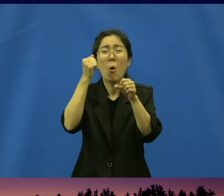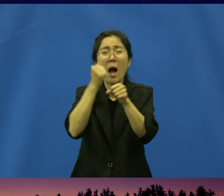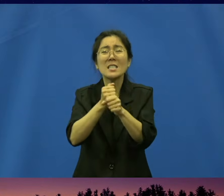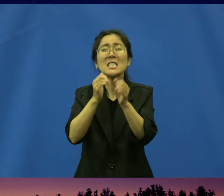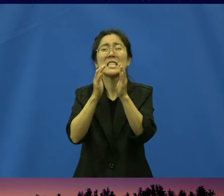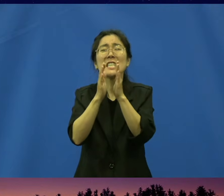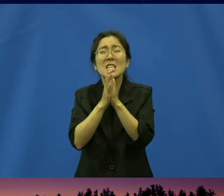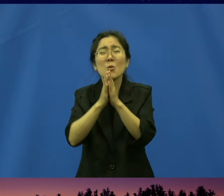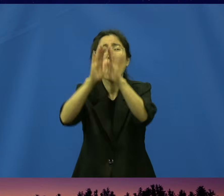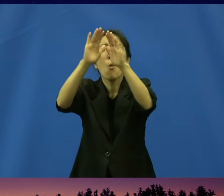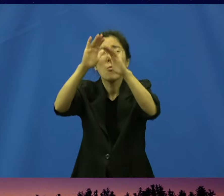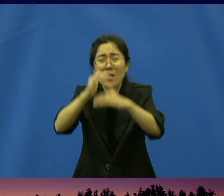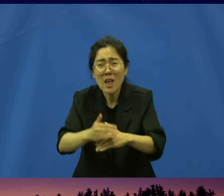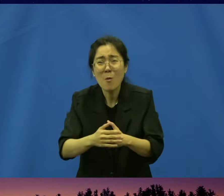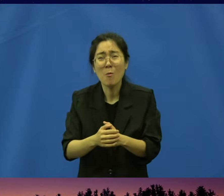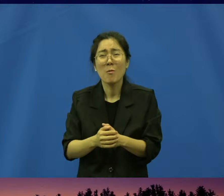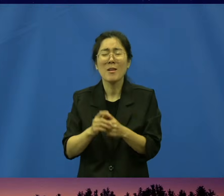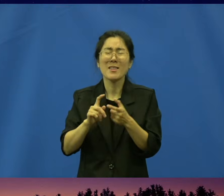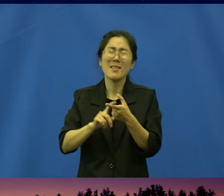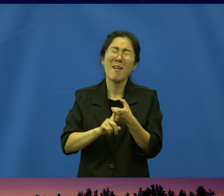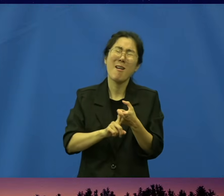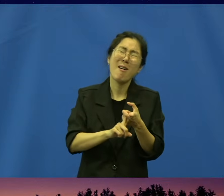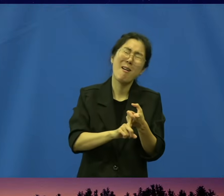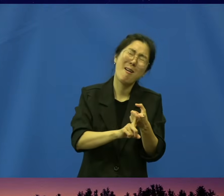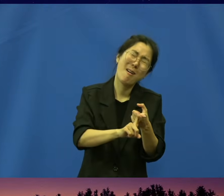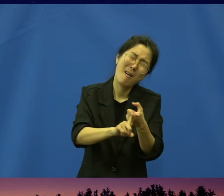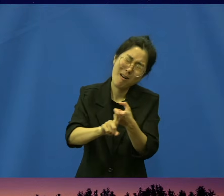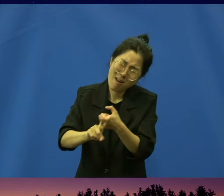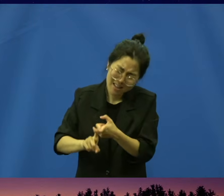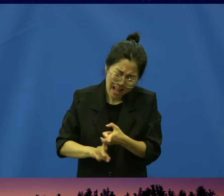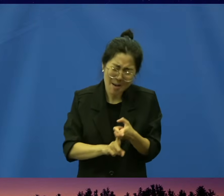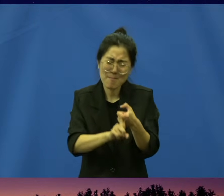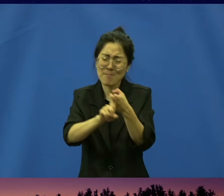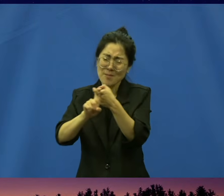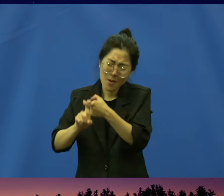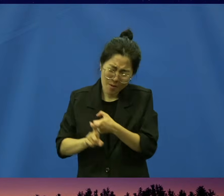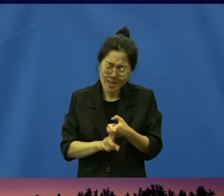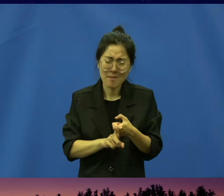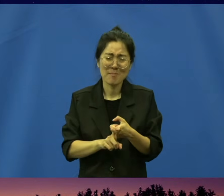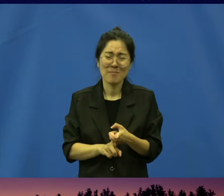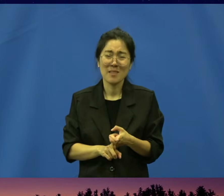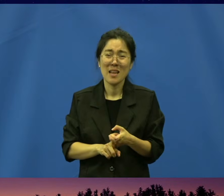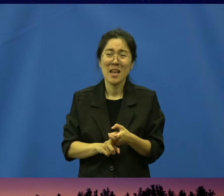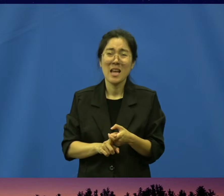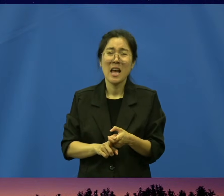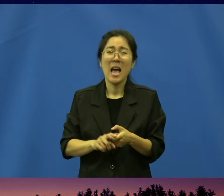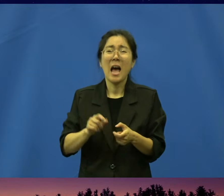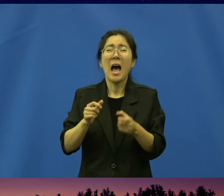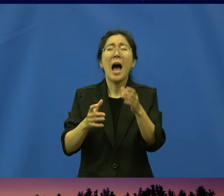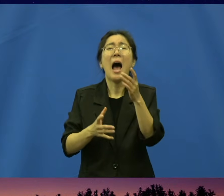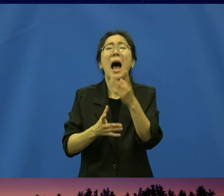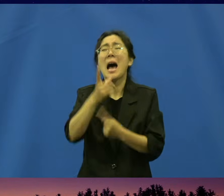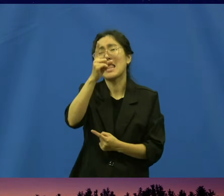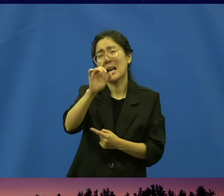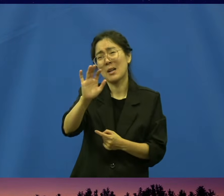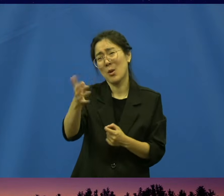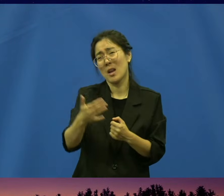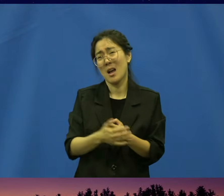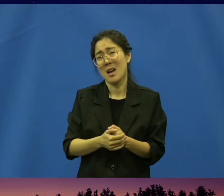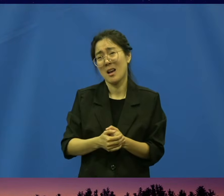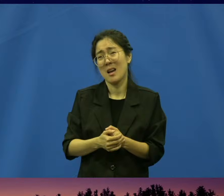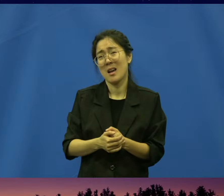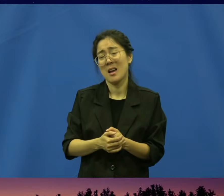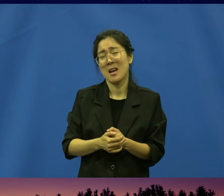교회를 향하여, 수용화 교회를 향하여 하신 그 기도가 하나밖에 없었다. 그것은 연합하라. 그것을